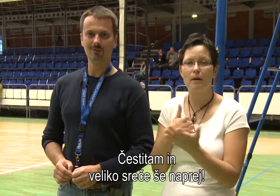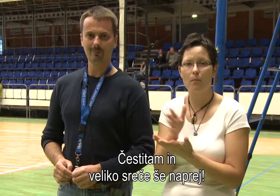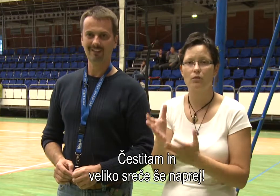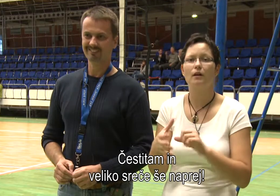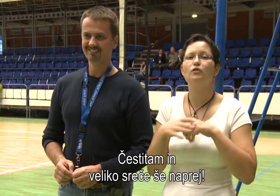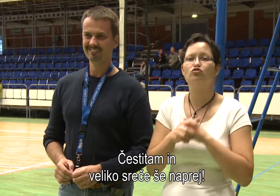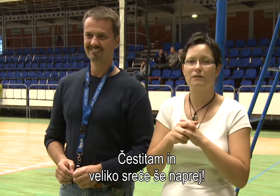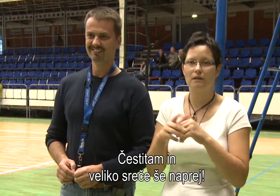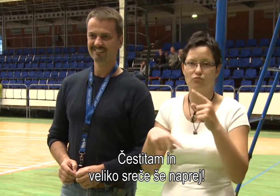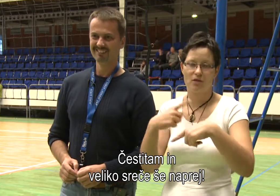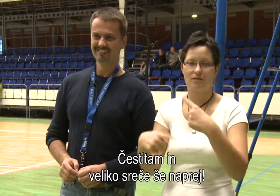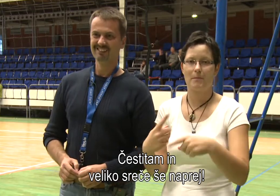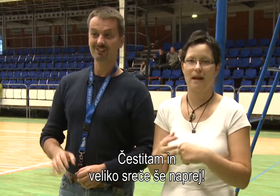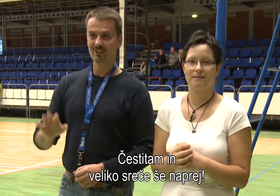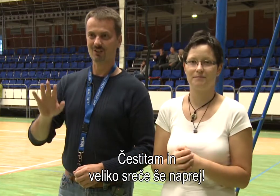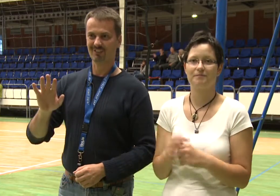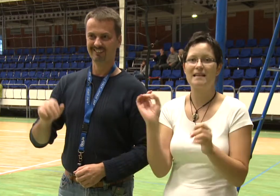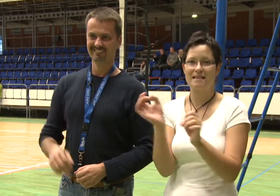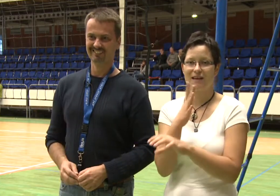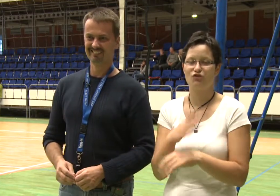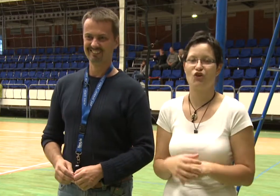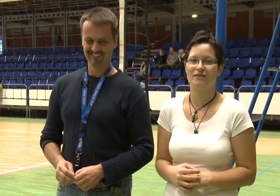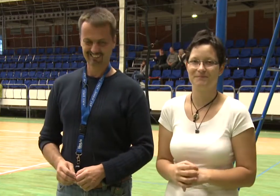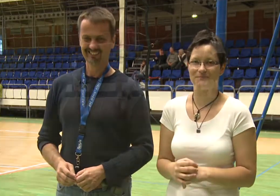vnaprej. Srečno.